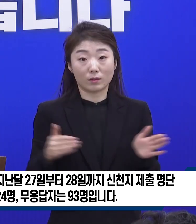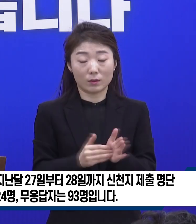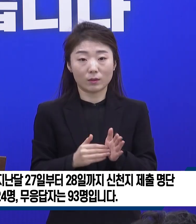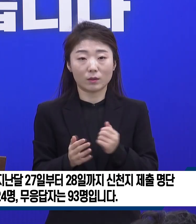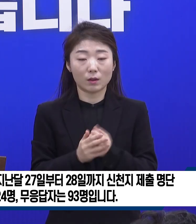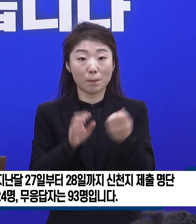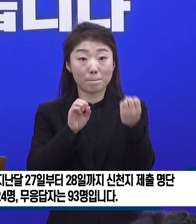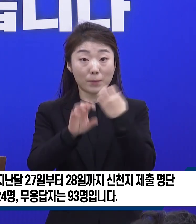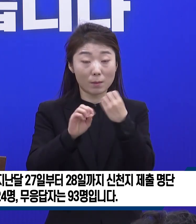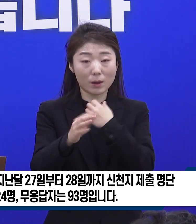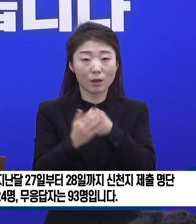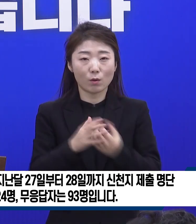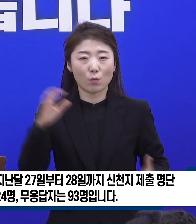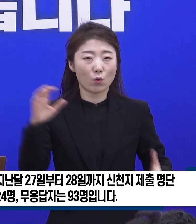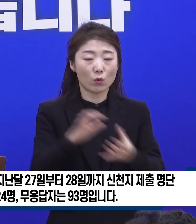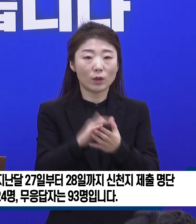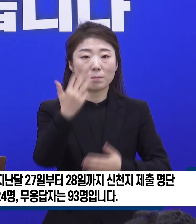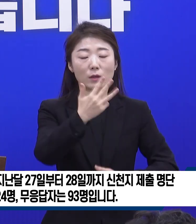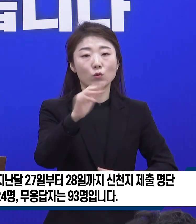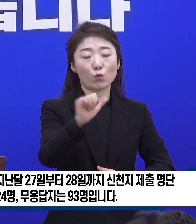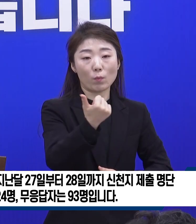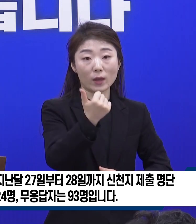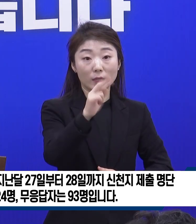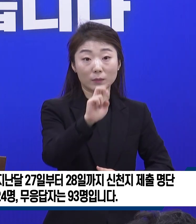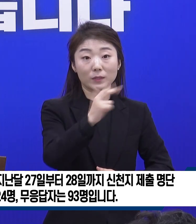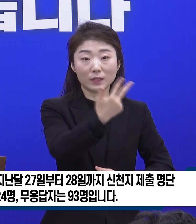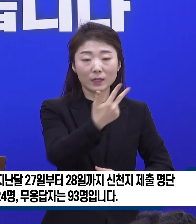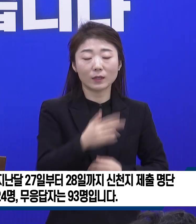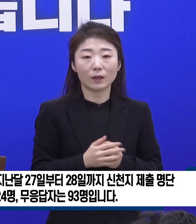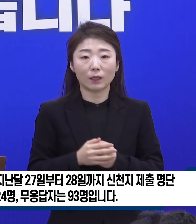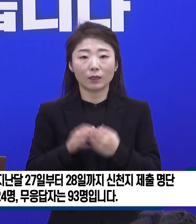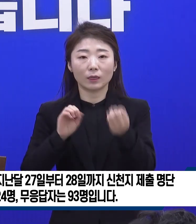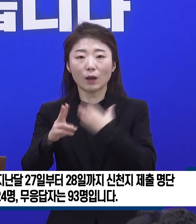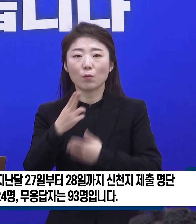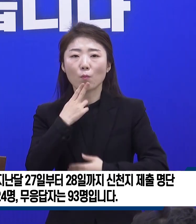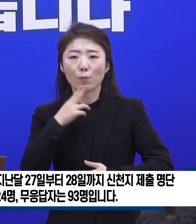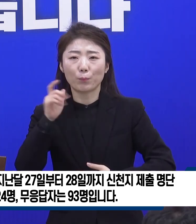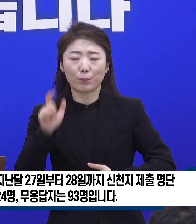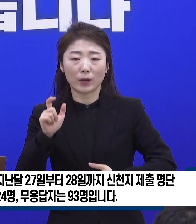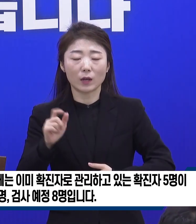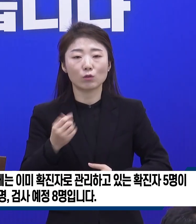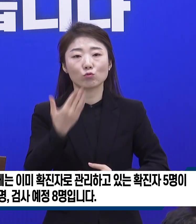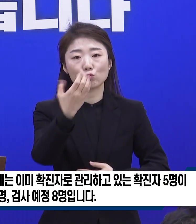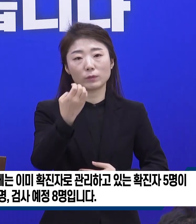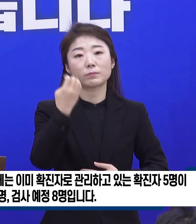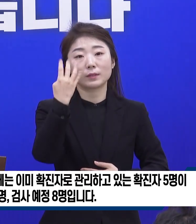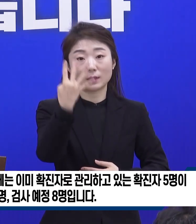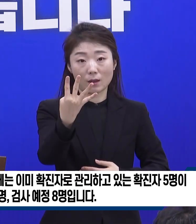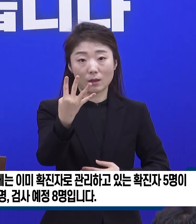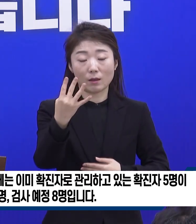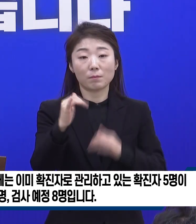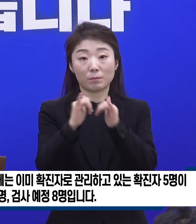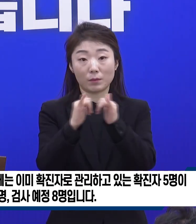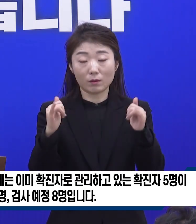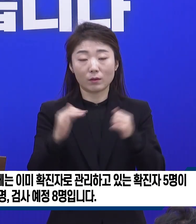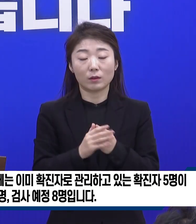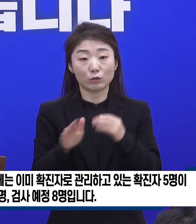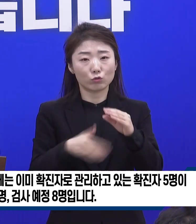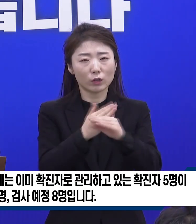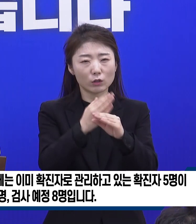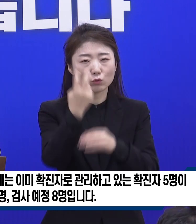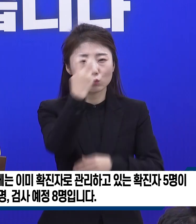모두 8,524명이고 무응답자는 93명입니다. 그 중에서 조사를